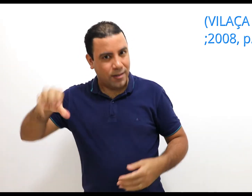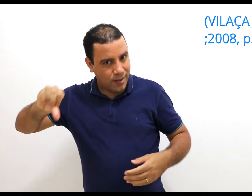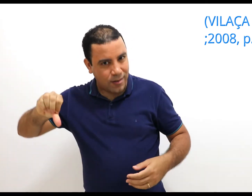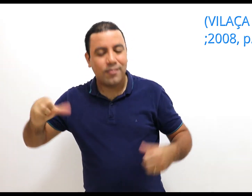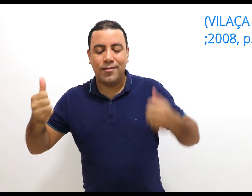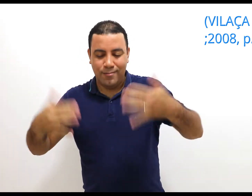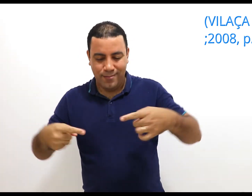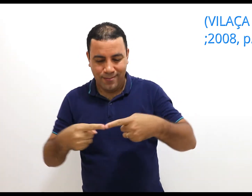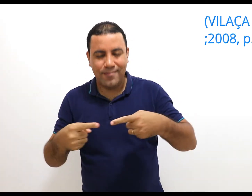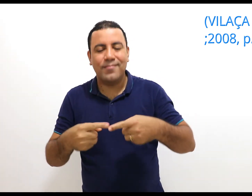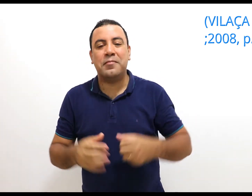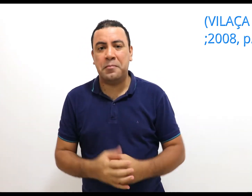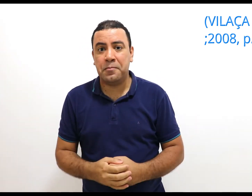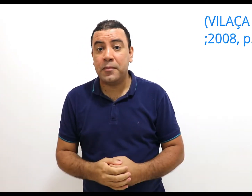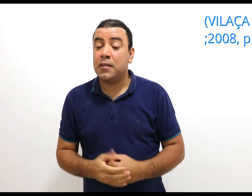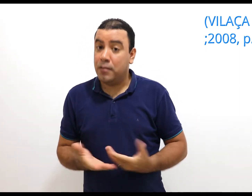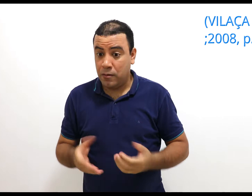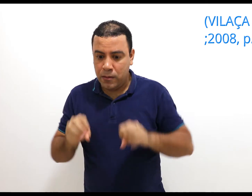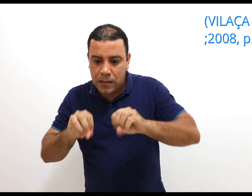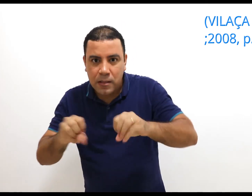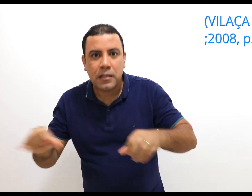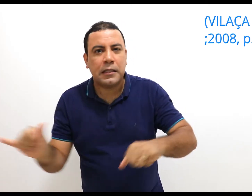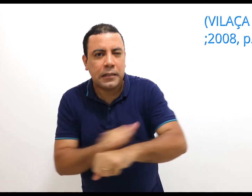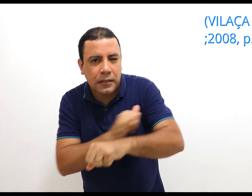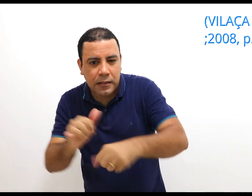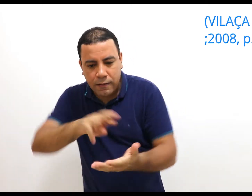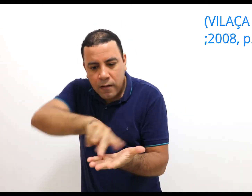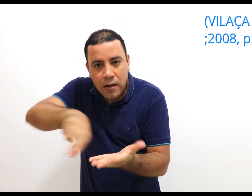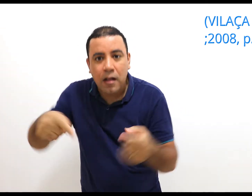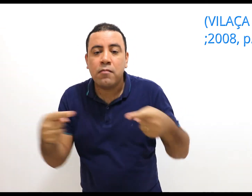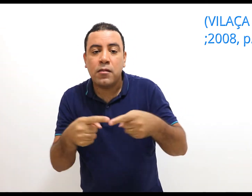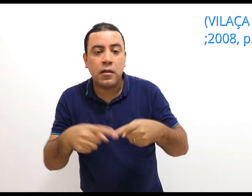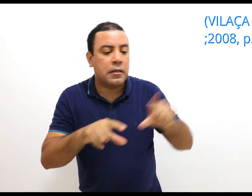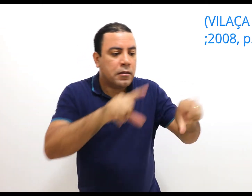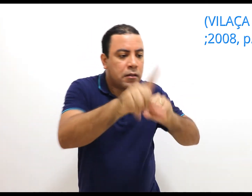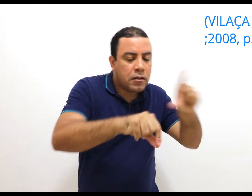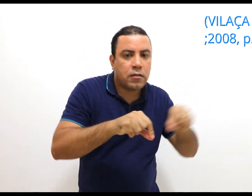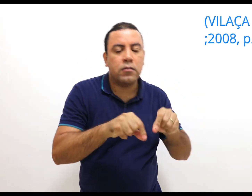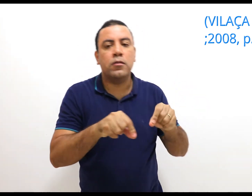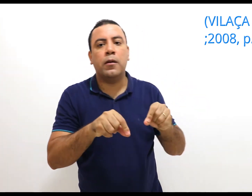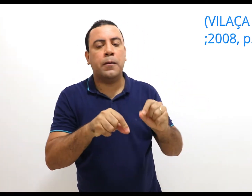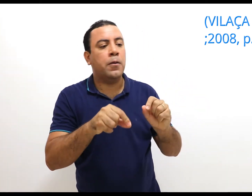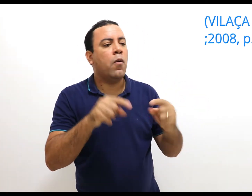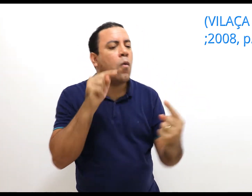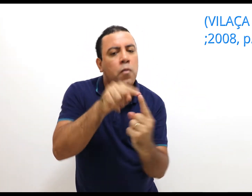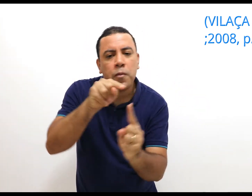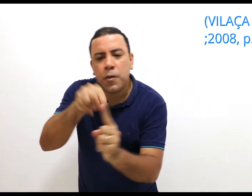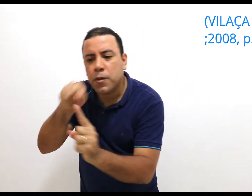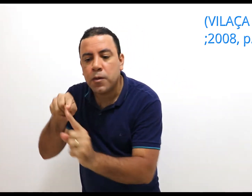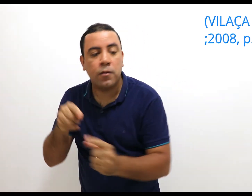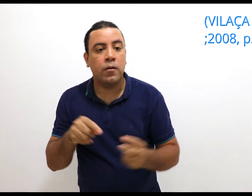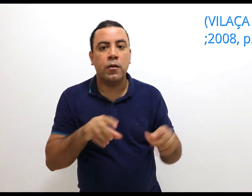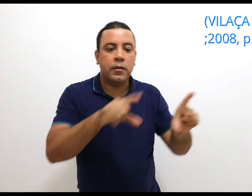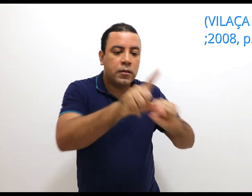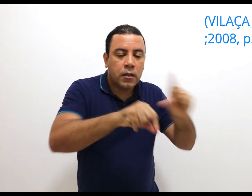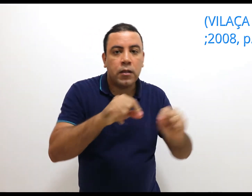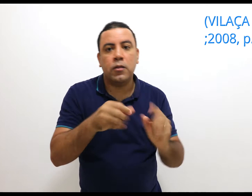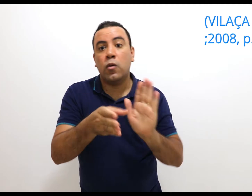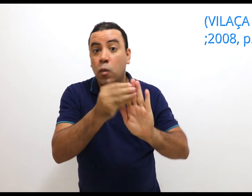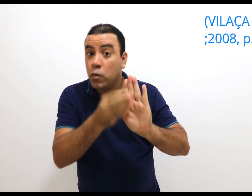79, que basicamente perpassam pela seleção de objetivos e conteúdos na